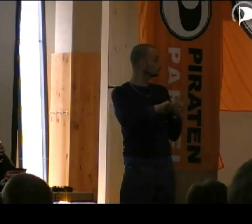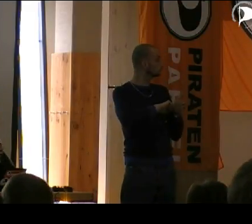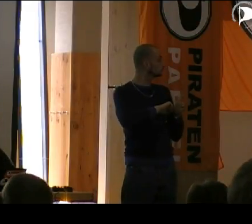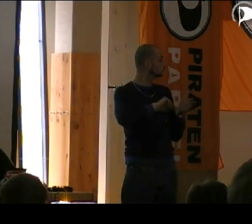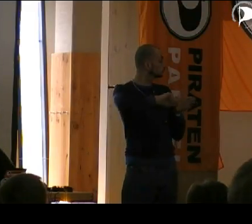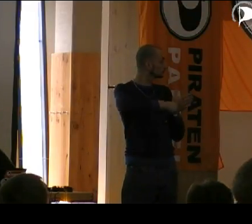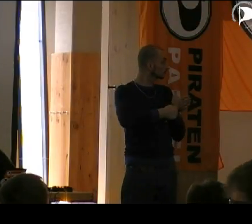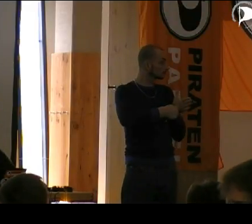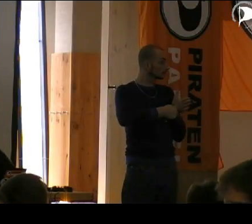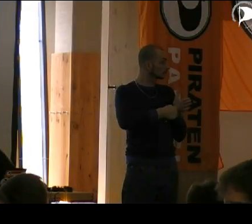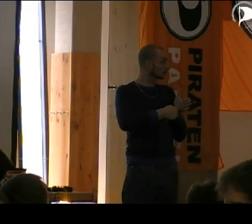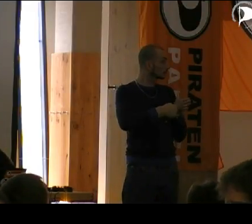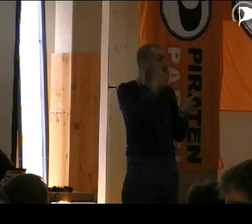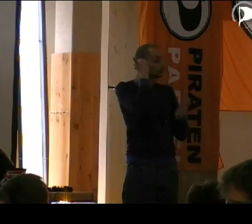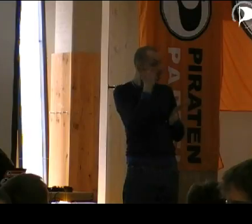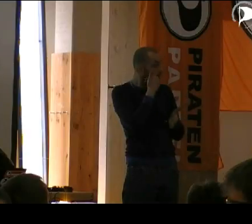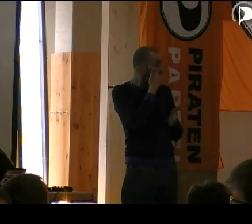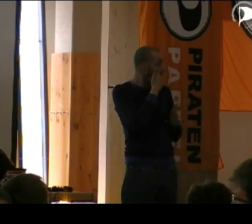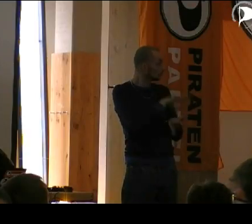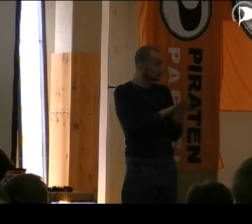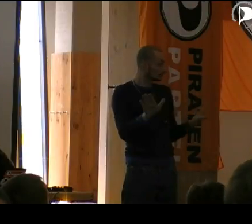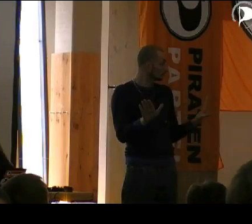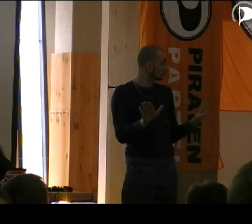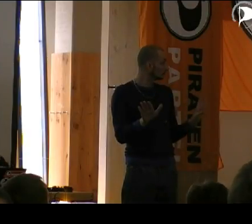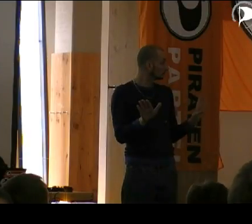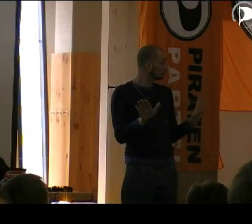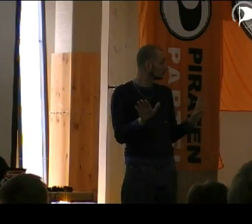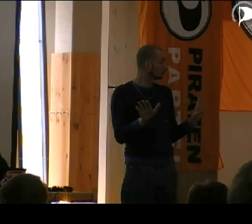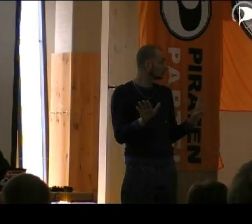also wenn ihre liste geschlossen ist es einfach nicht